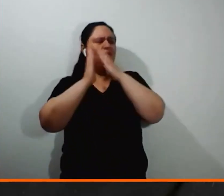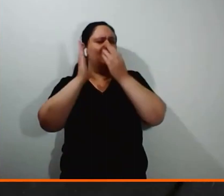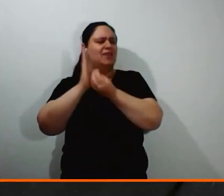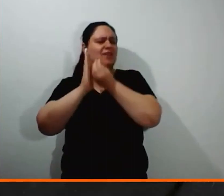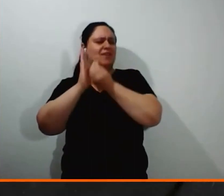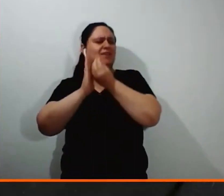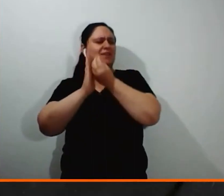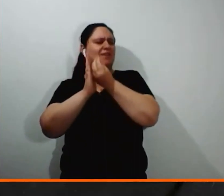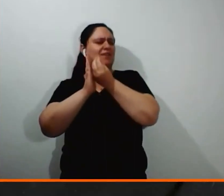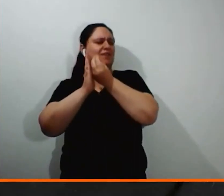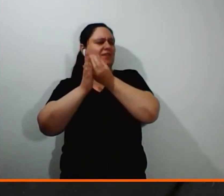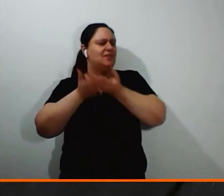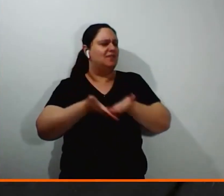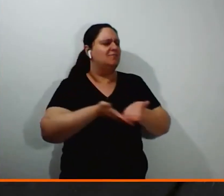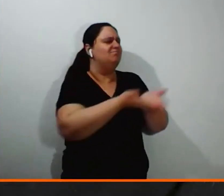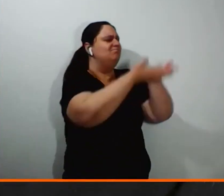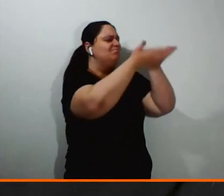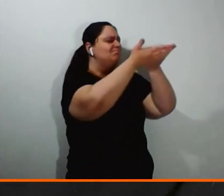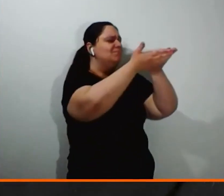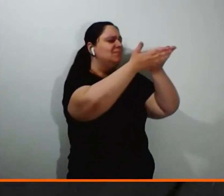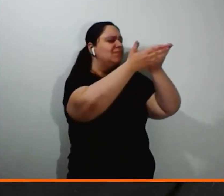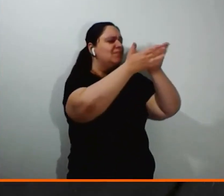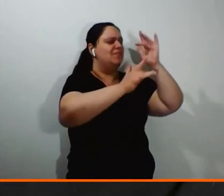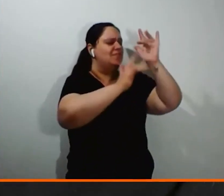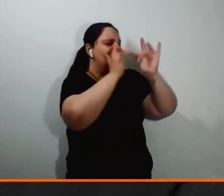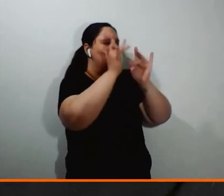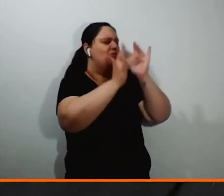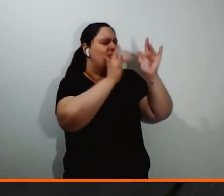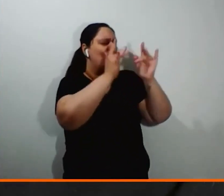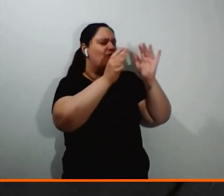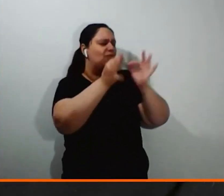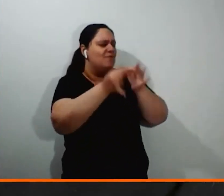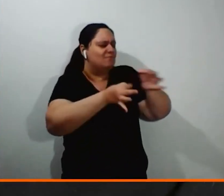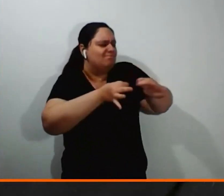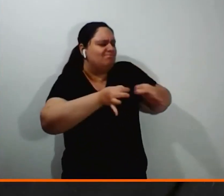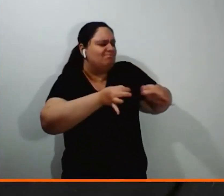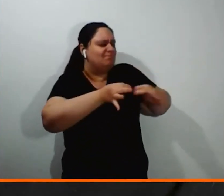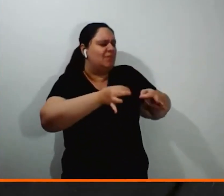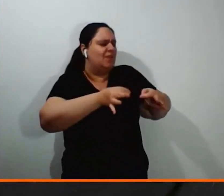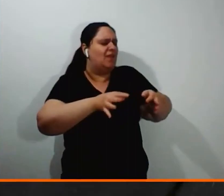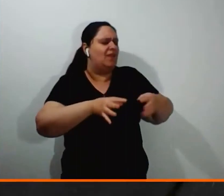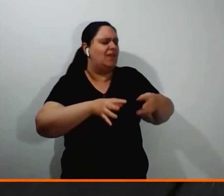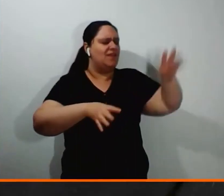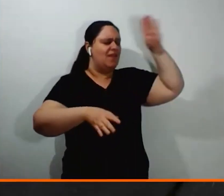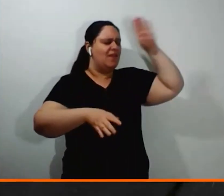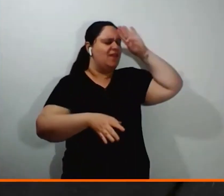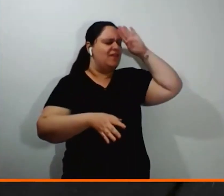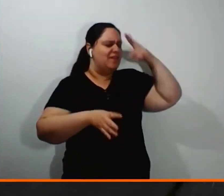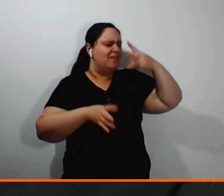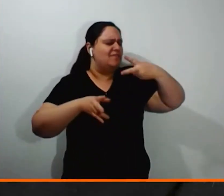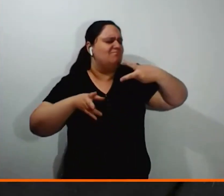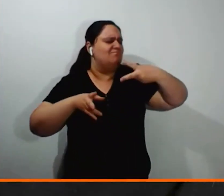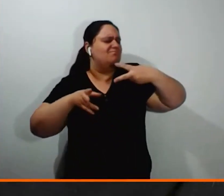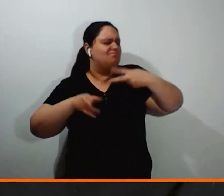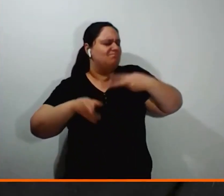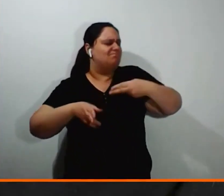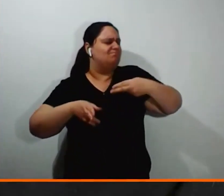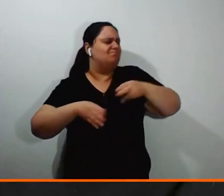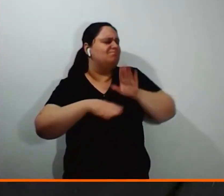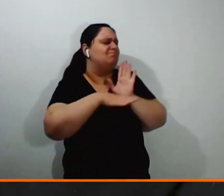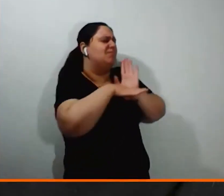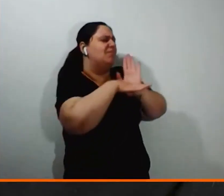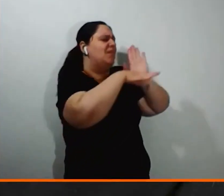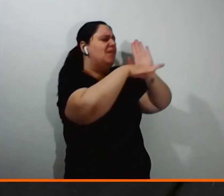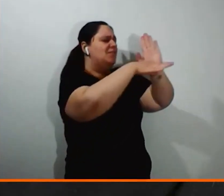a se tornar uma noiva preparada, como um exército, para ajudar a Ti, Senhor, para